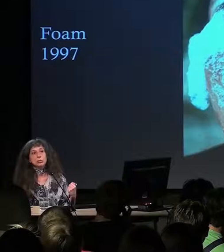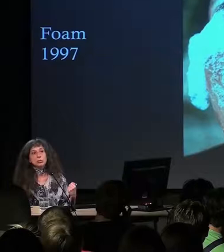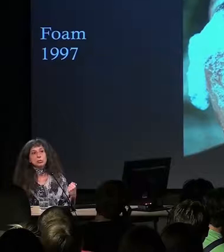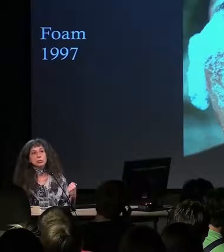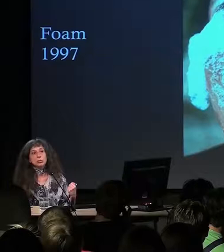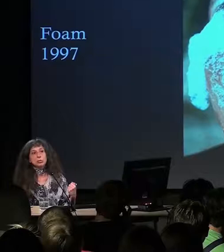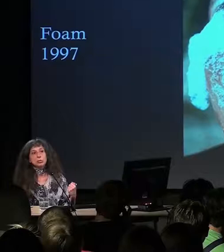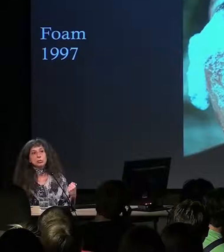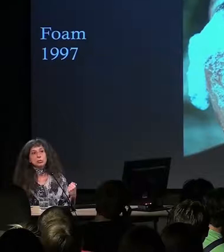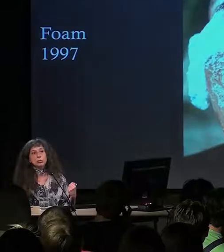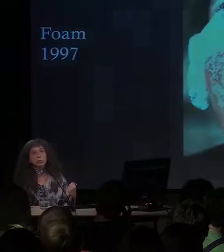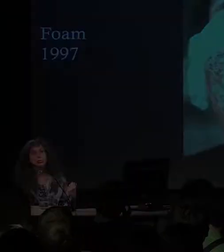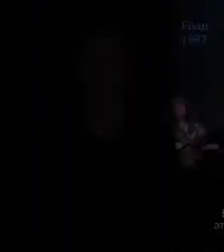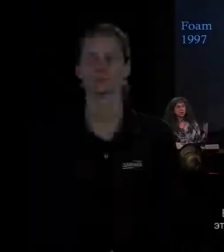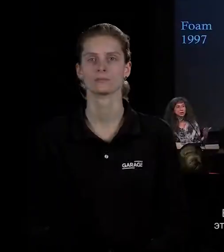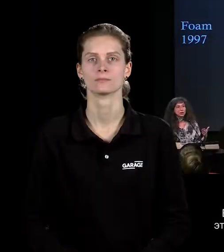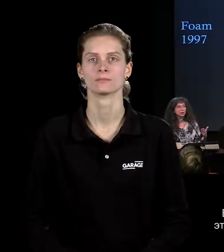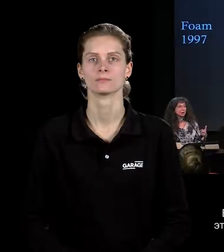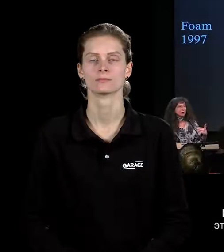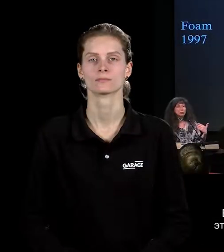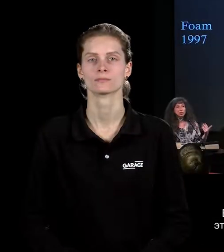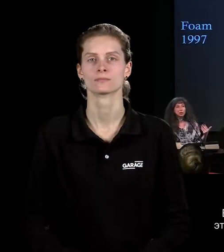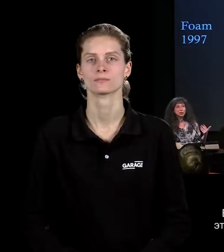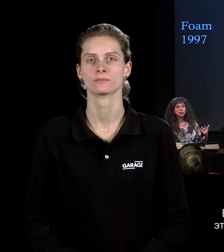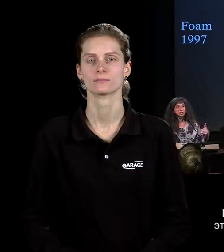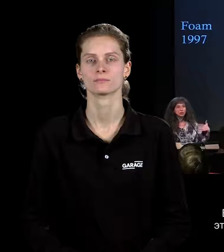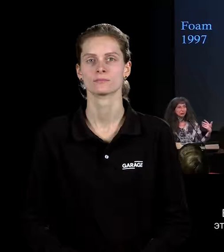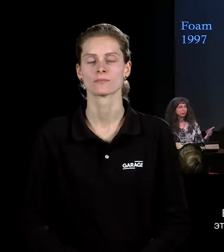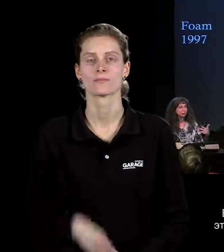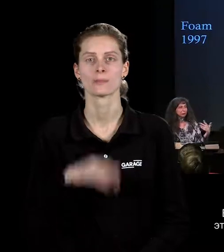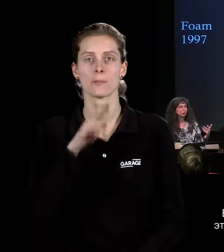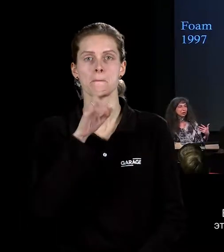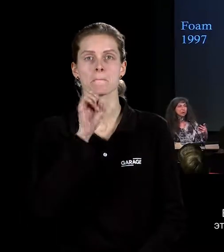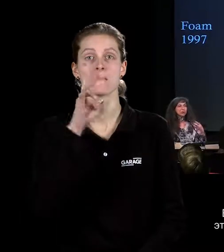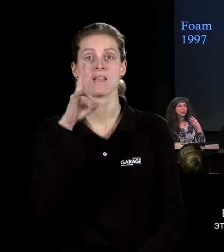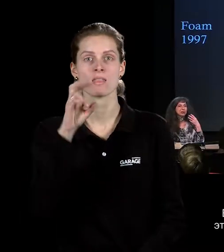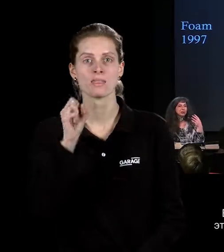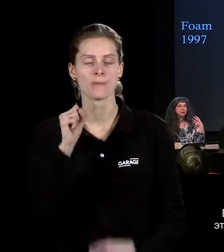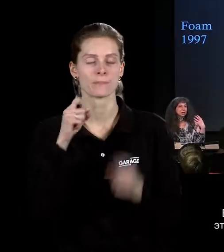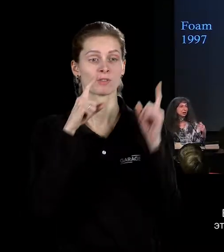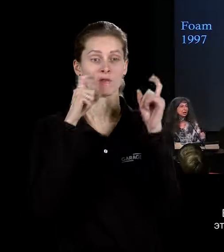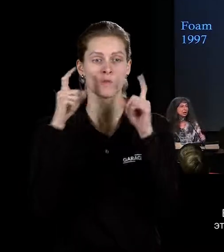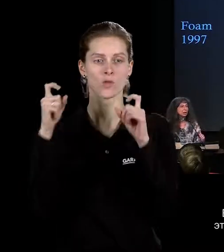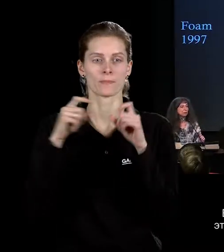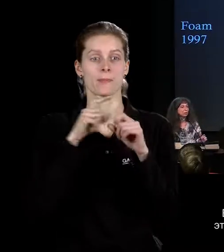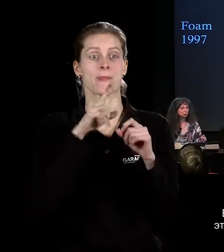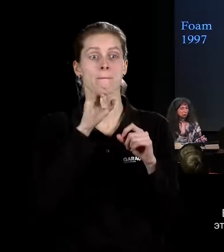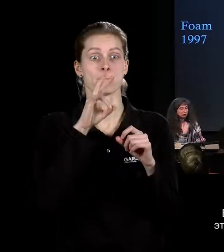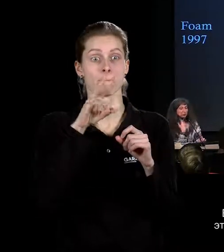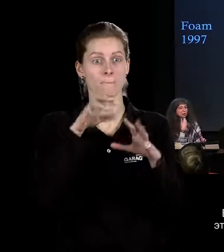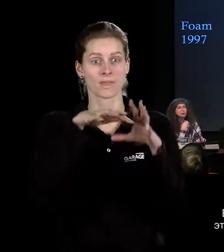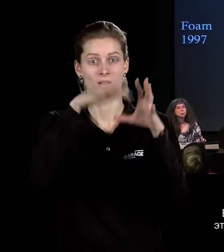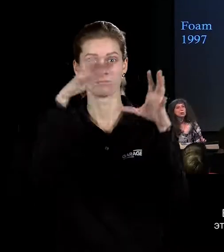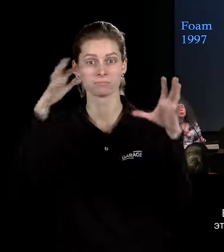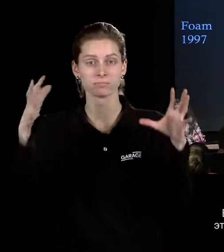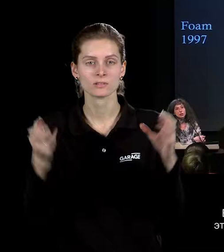в прошлое художника. Фотосессия пена, да, где фотографируется покрытой пеной, из этой пены во рту